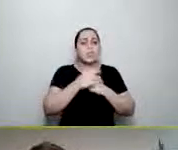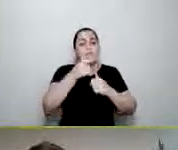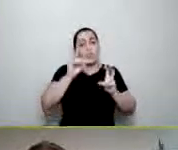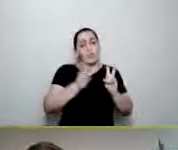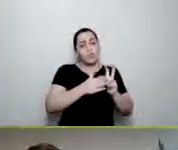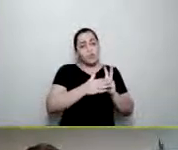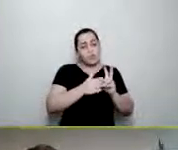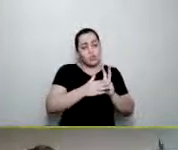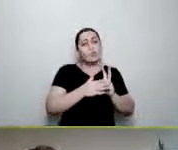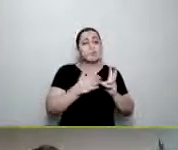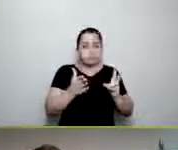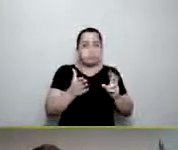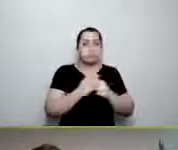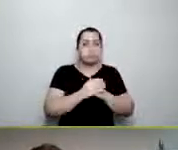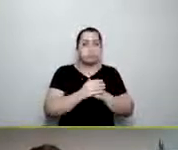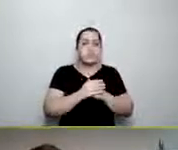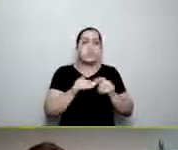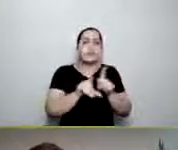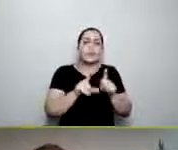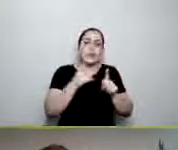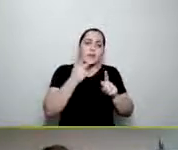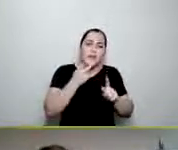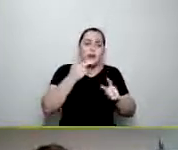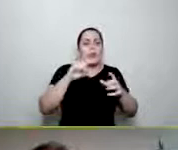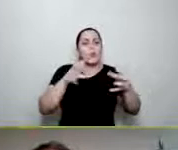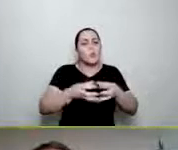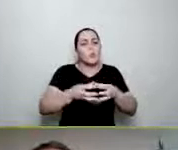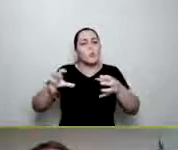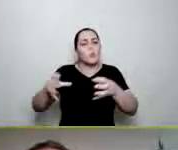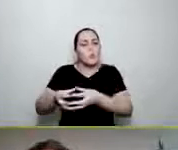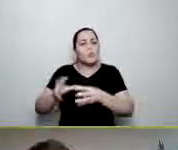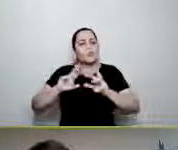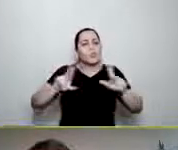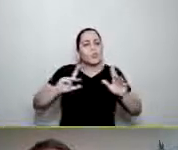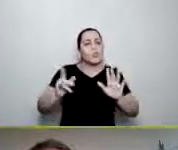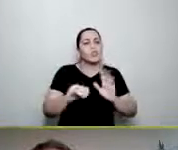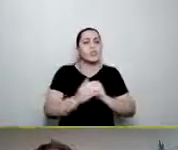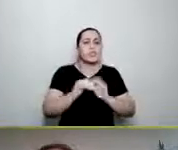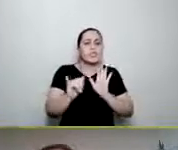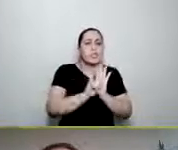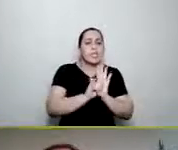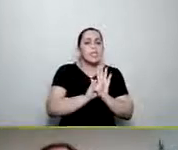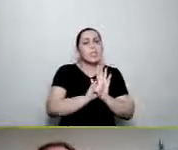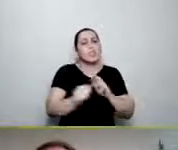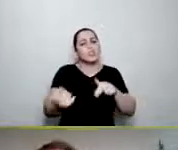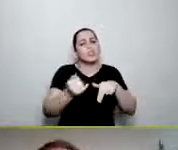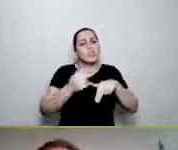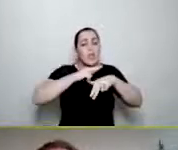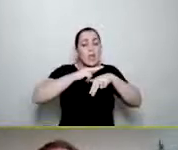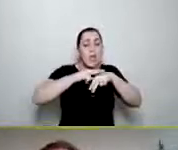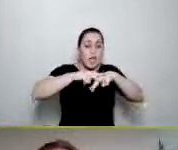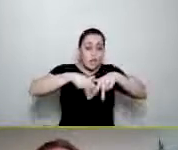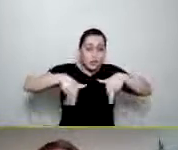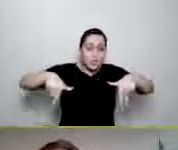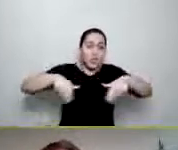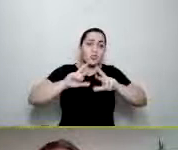várias línguas indígenas faladas por diferentes grupos com uma identidade étnica diferenciada, mas que são tão semelhantes